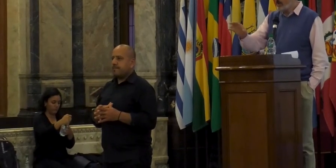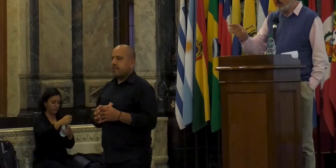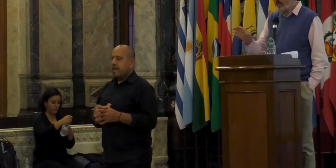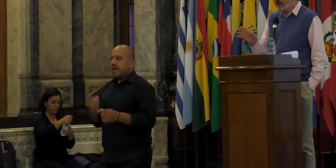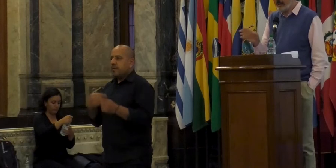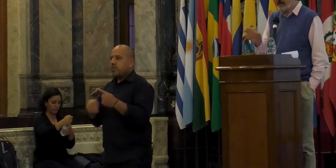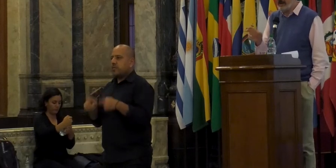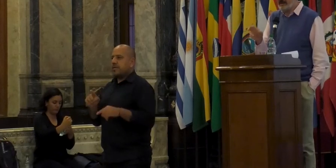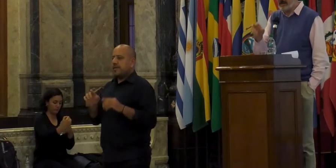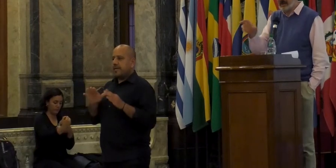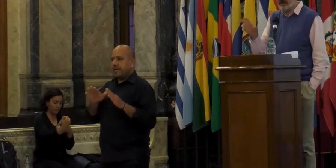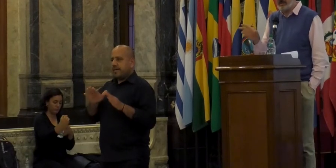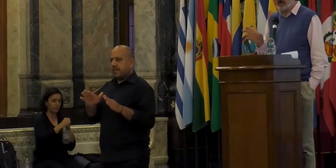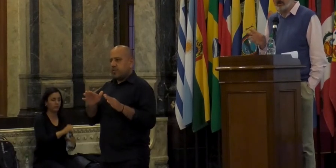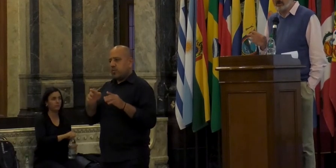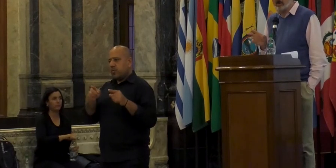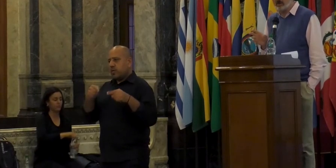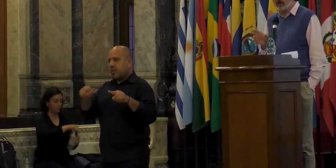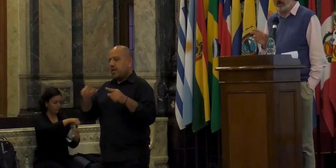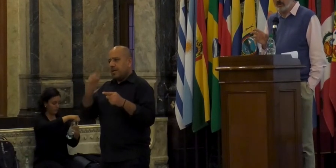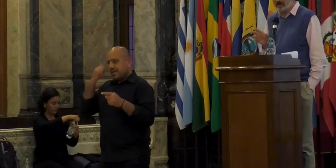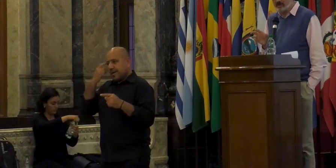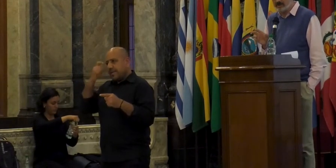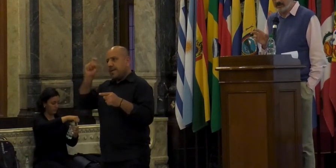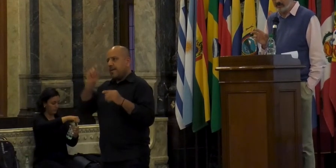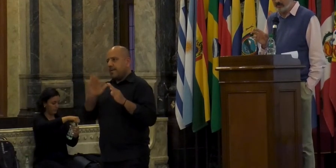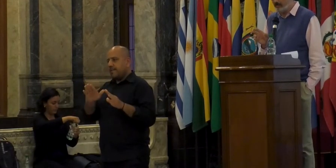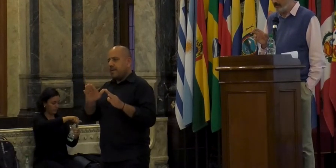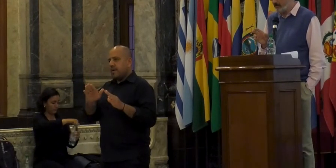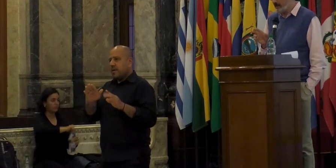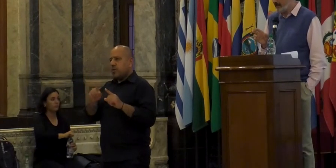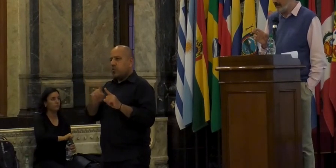ese dibujo, que necesariamente borroso, no por eso es